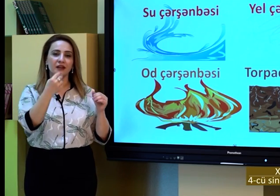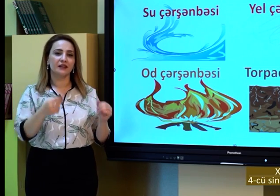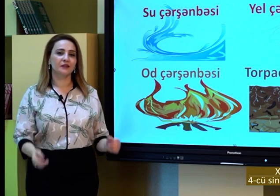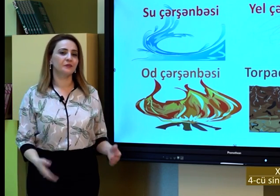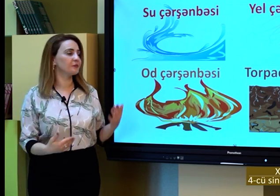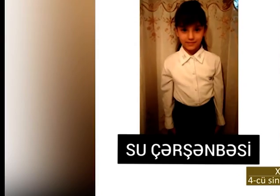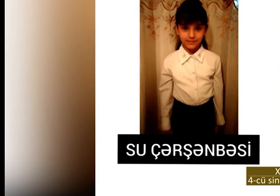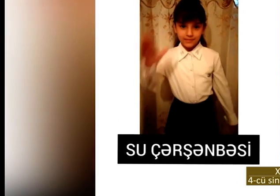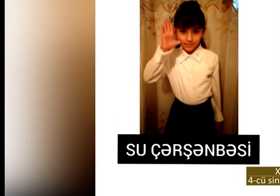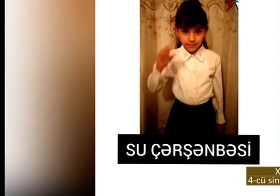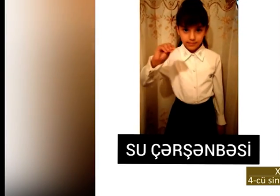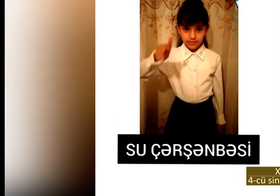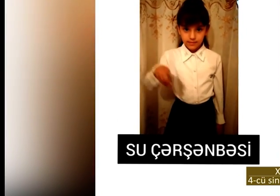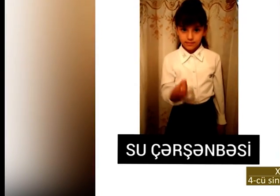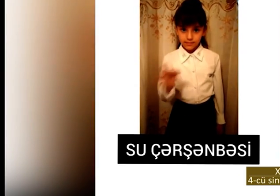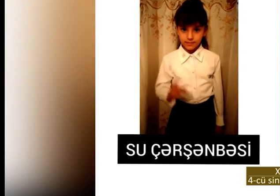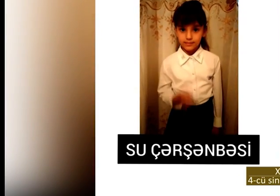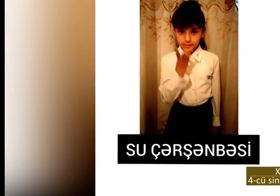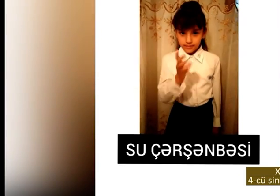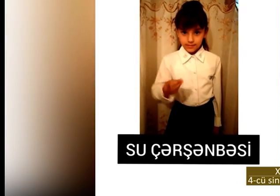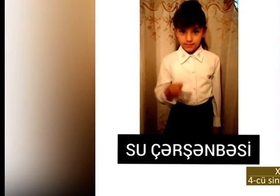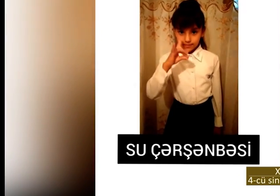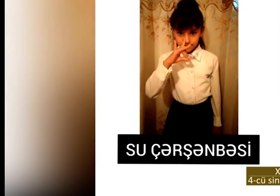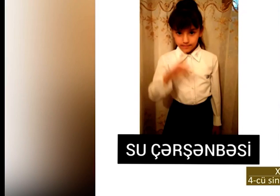baxaq. Su çərşənbəsi.